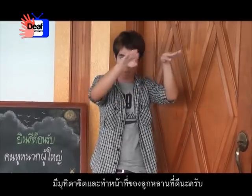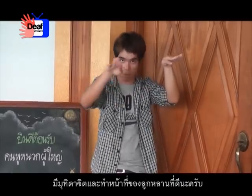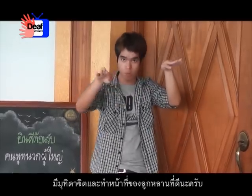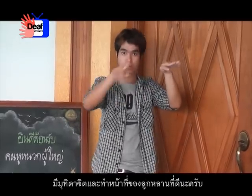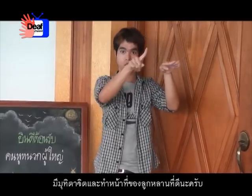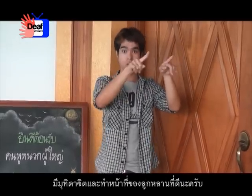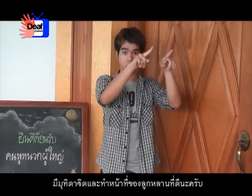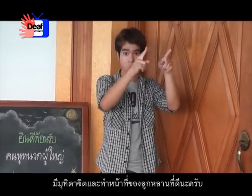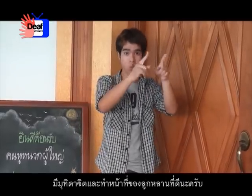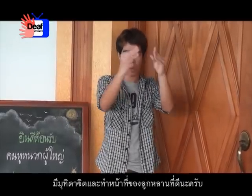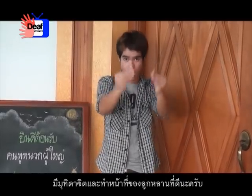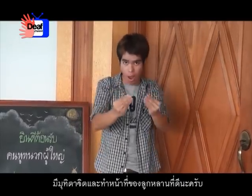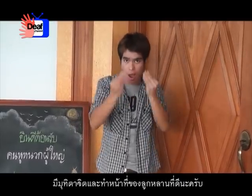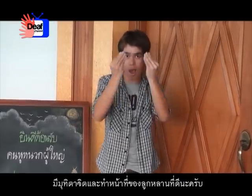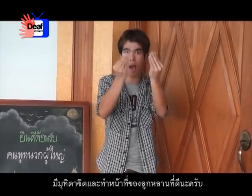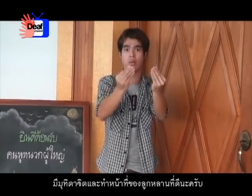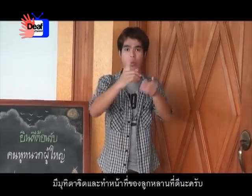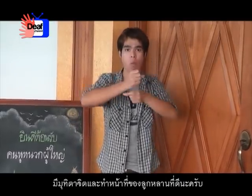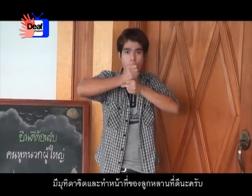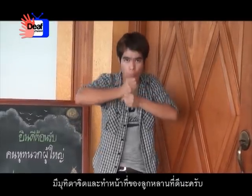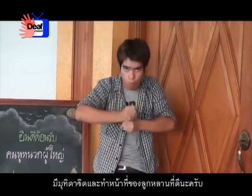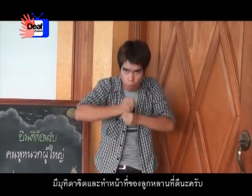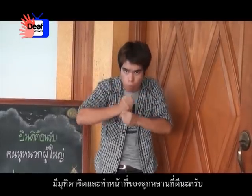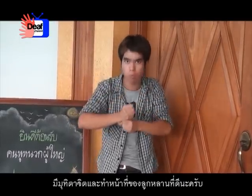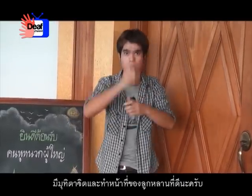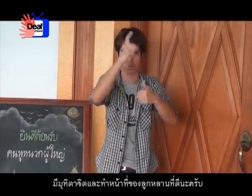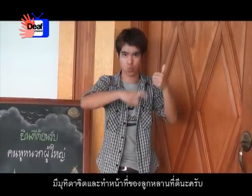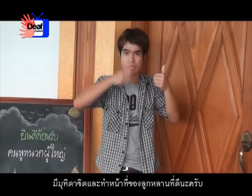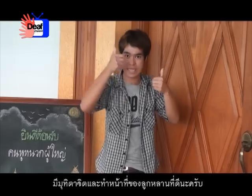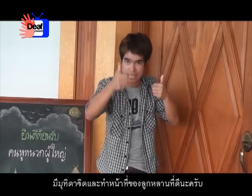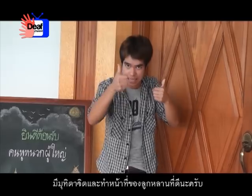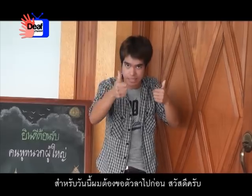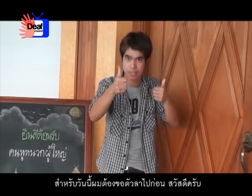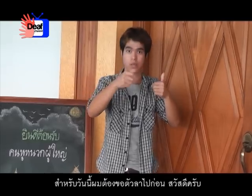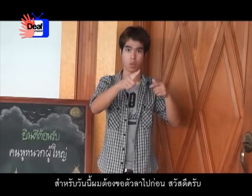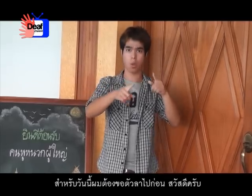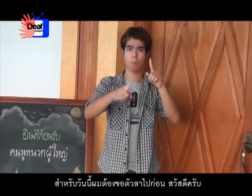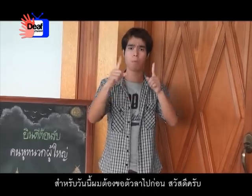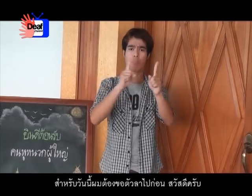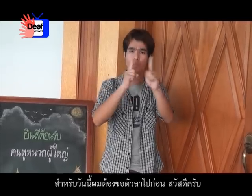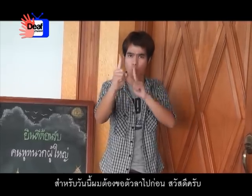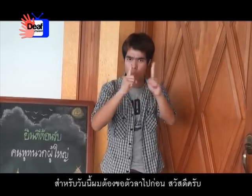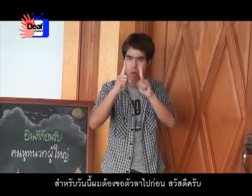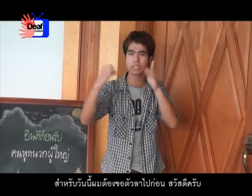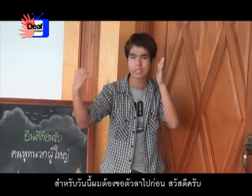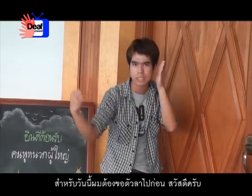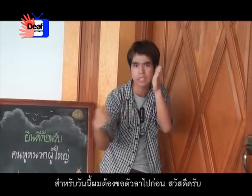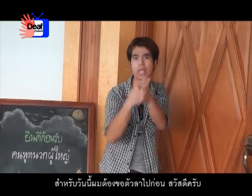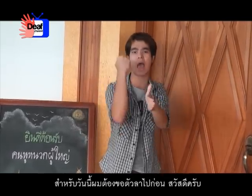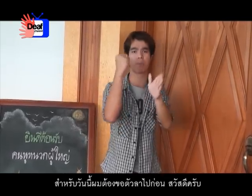นี้ขึ้นทำให้เรานะครับเกิดมุทิตาจิตแล้วก็ทำหน้าที่ของลูกหลานที่ดีนะครับให้สมกับการเป็นคนไทยครับ